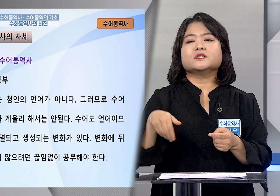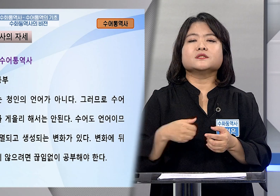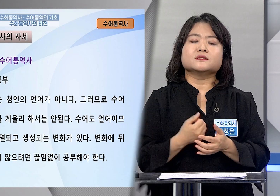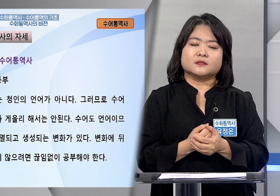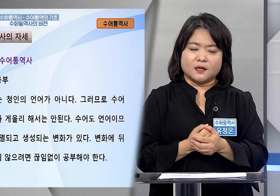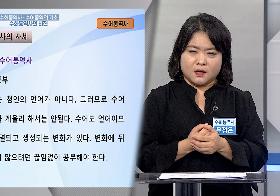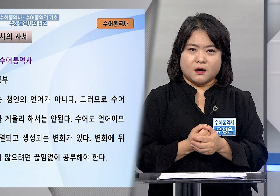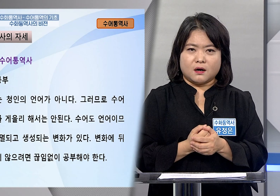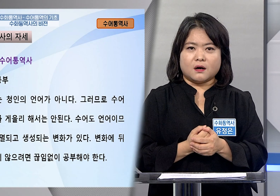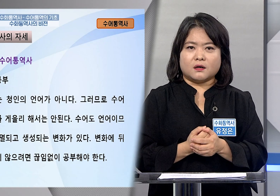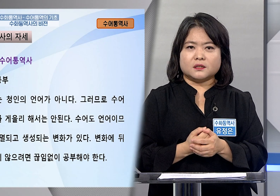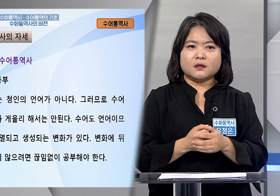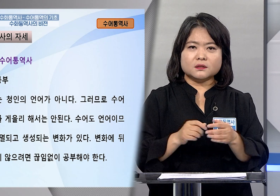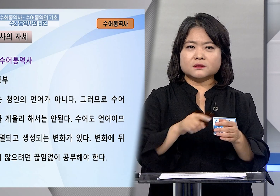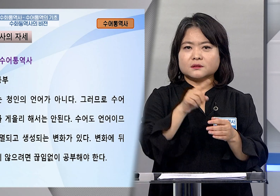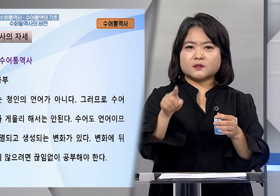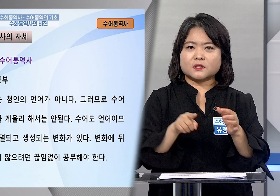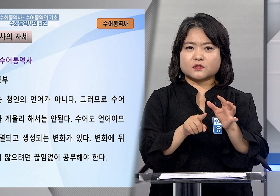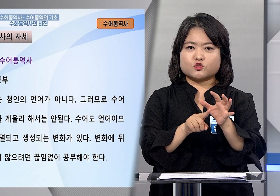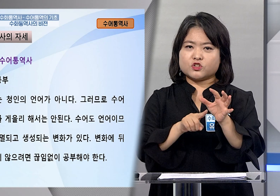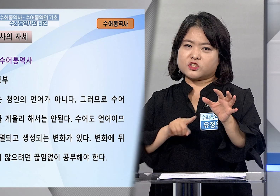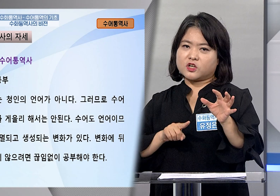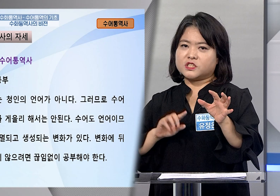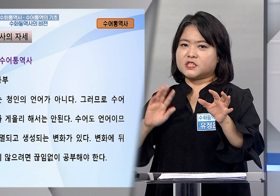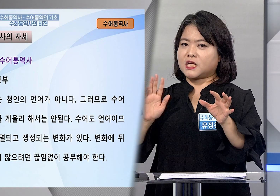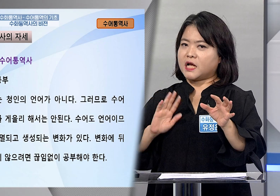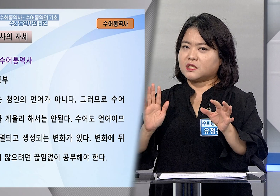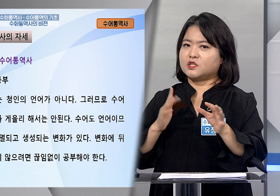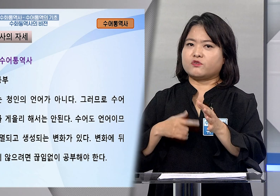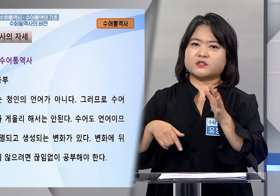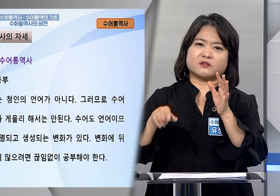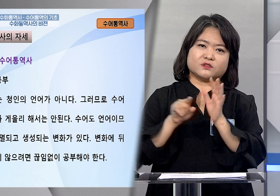우리는 이런 것에서 뒤처지지 않기 위해서는요.